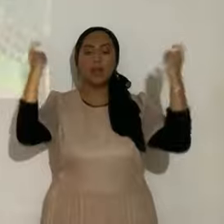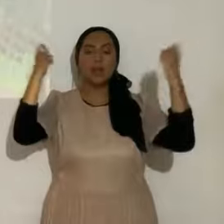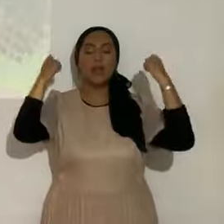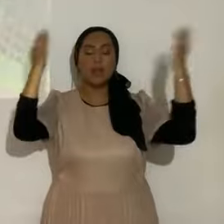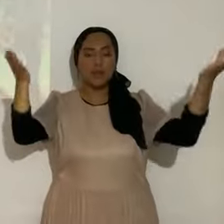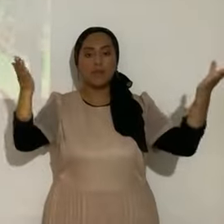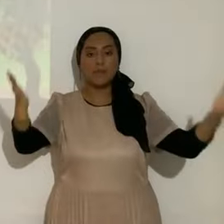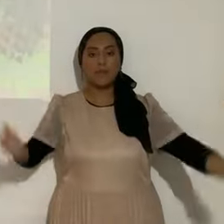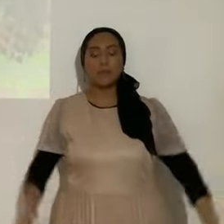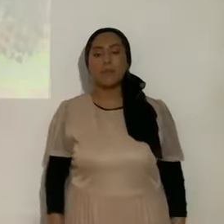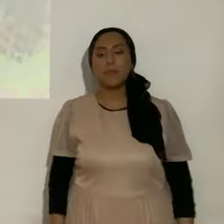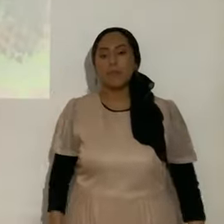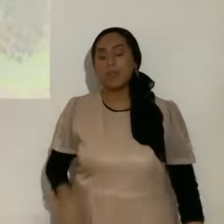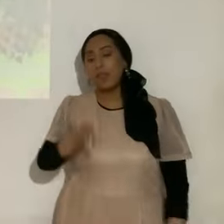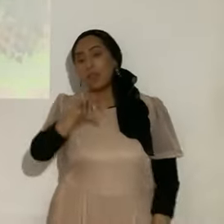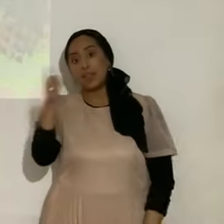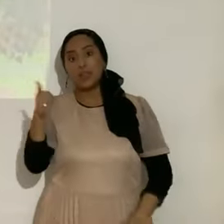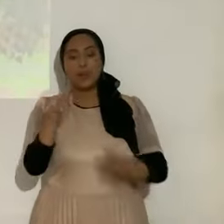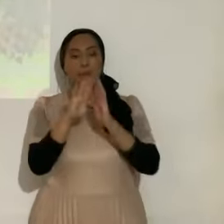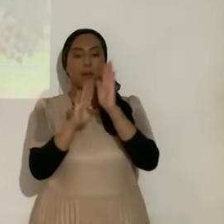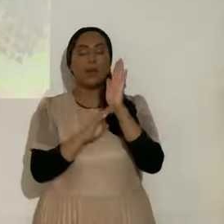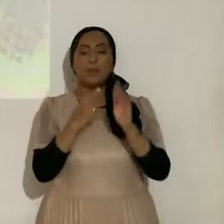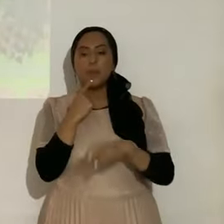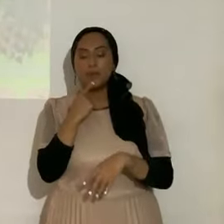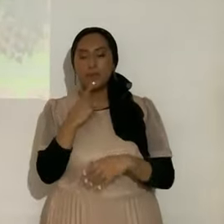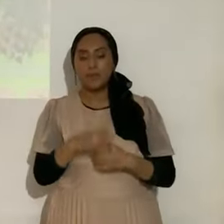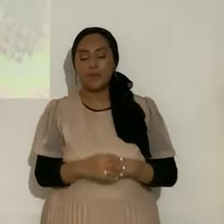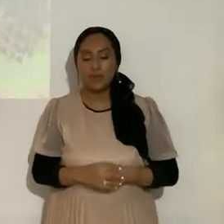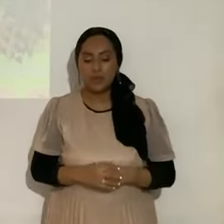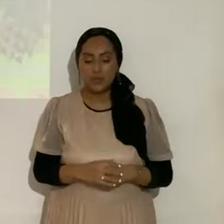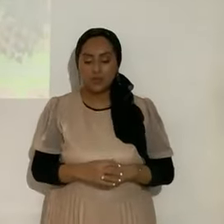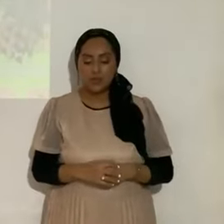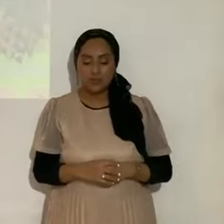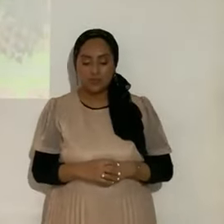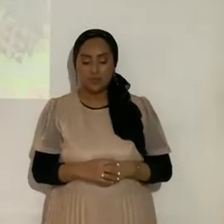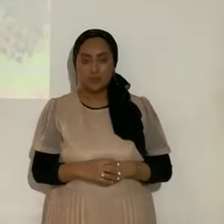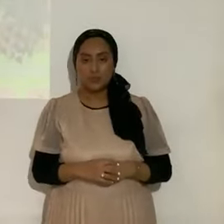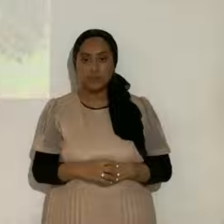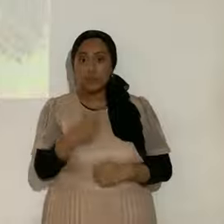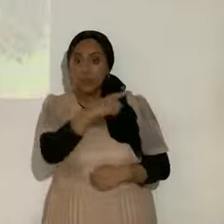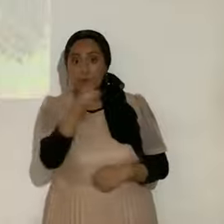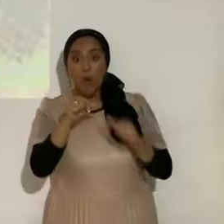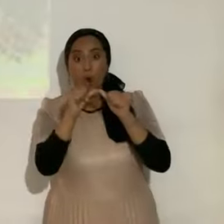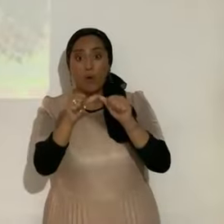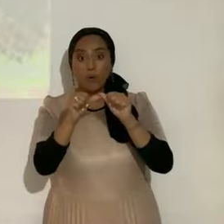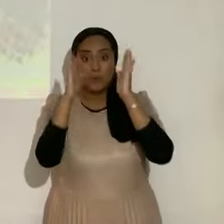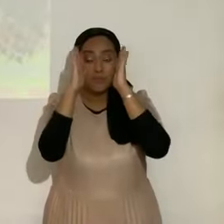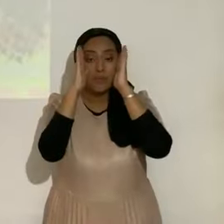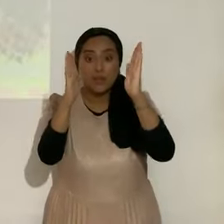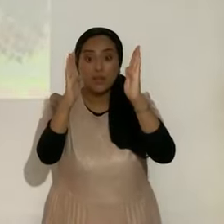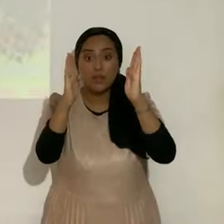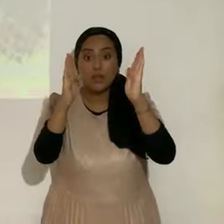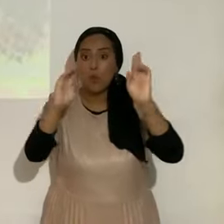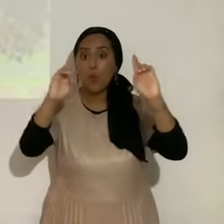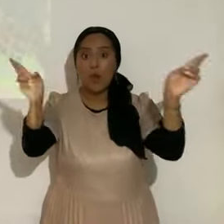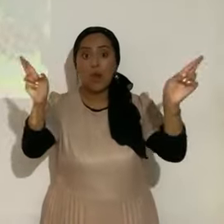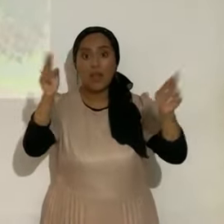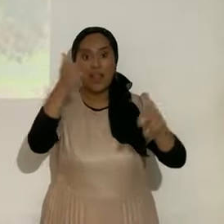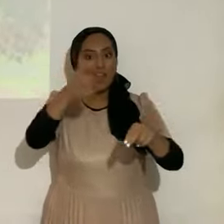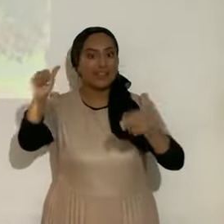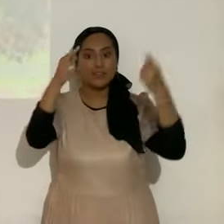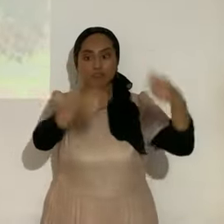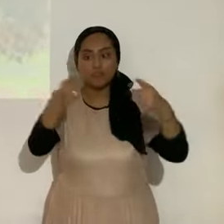Aleluya. Otra traducción dice así, hermanos. Dice así. Estén siempre atentos y listos para lo que